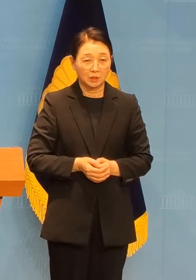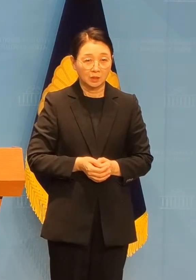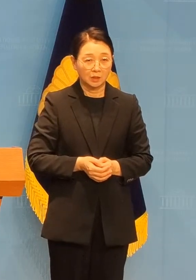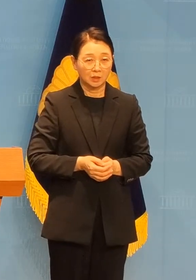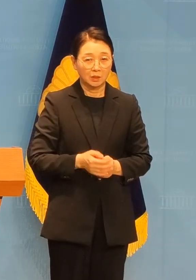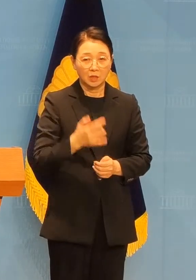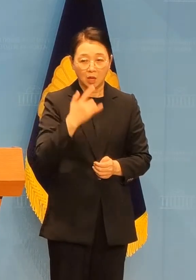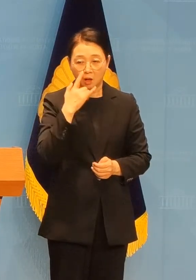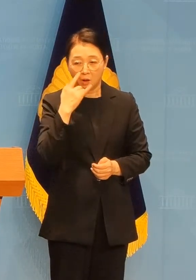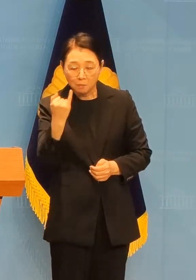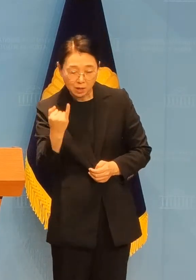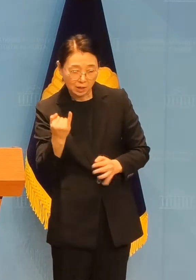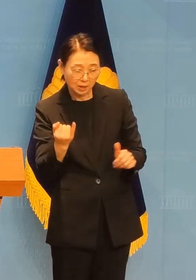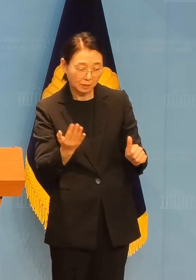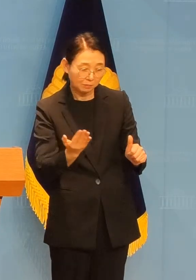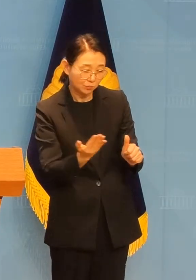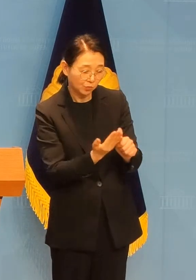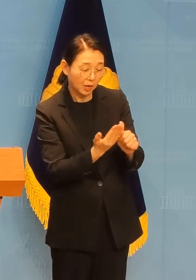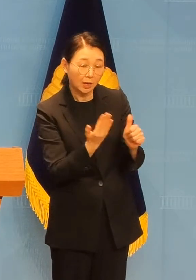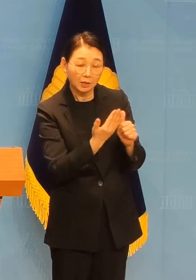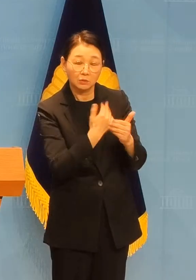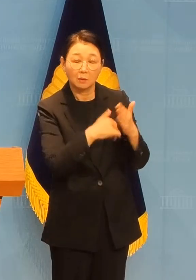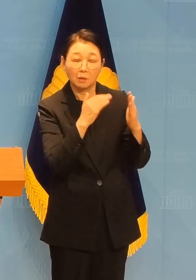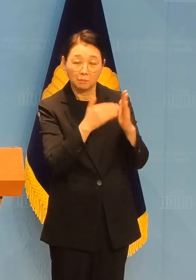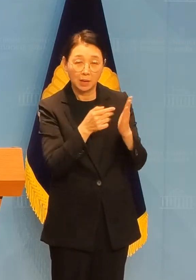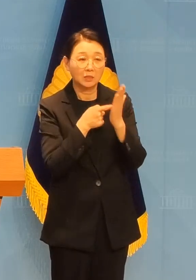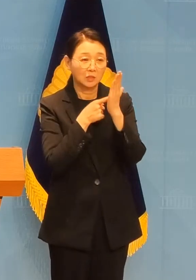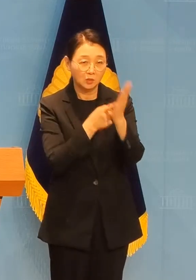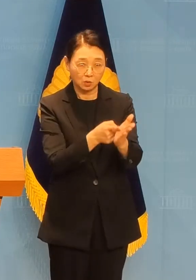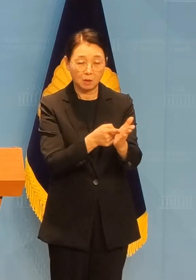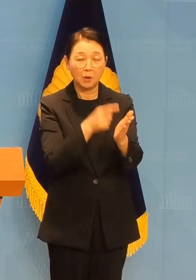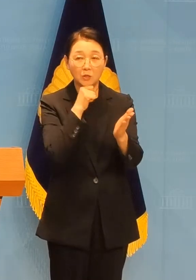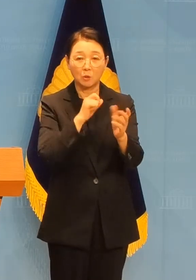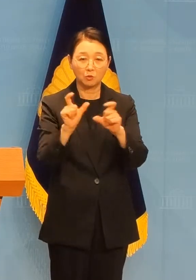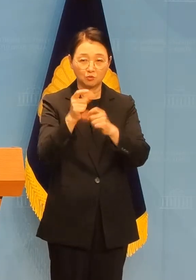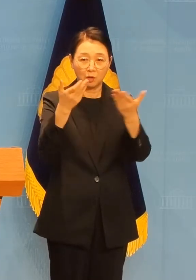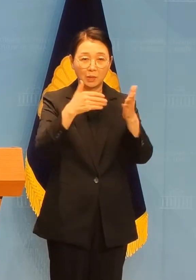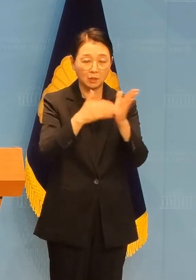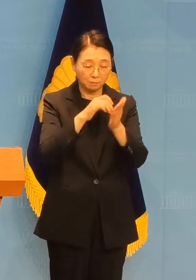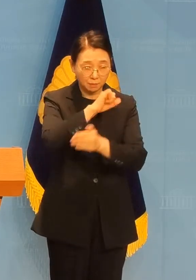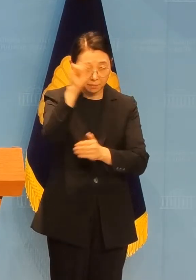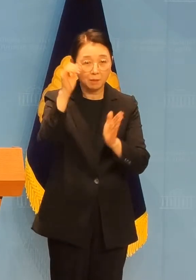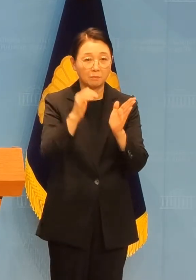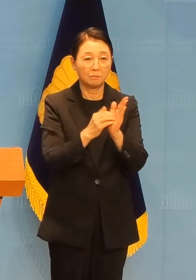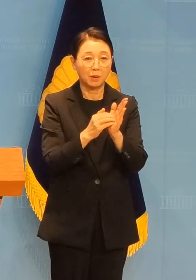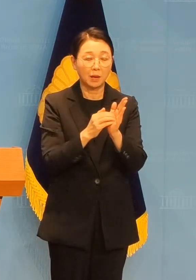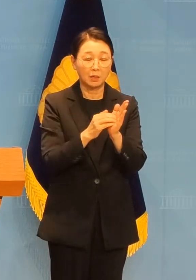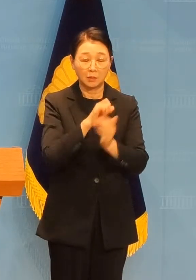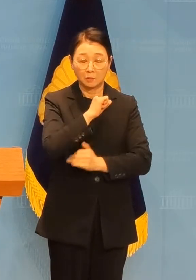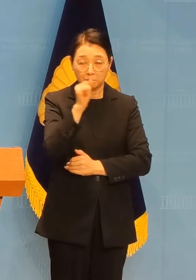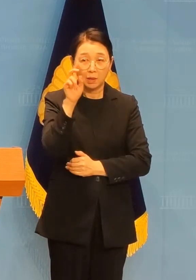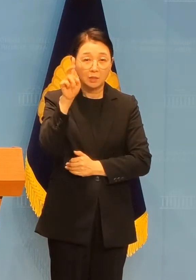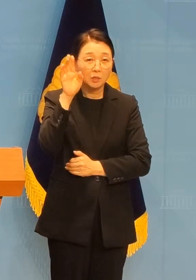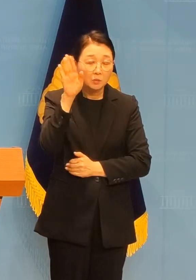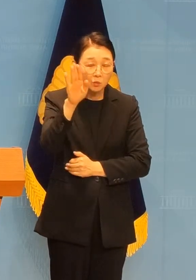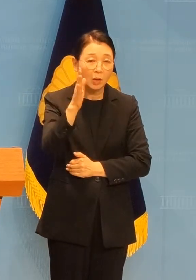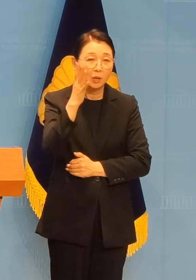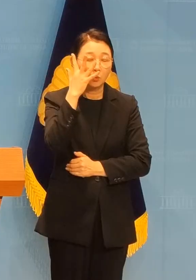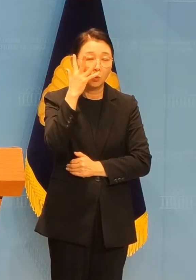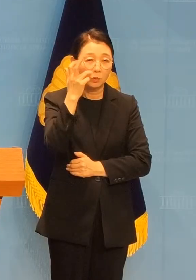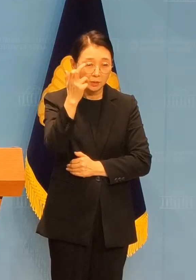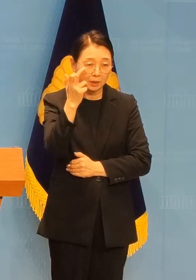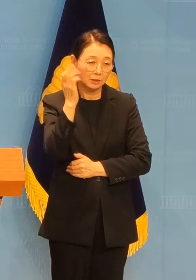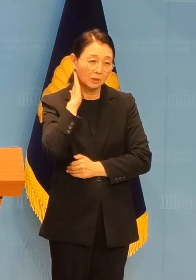청약 당첨 이뤘습니다. 그리고는 청약 당첨 2일 후에 용산 전셋집으로